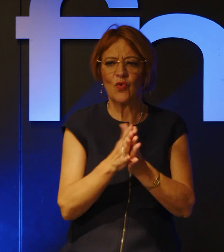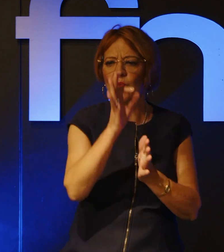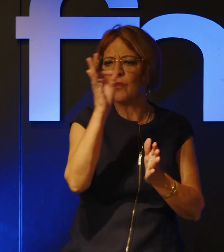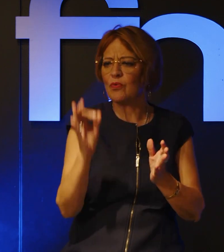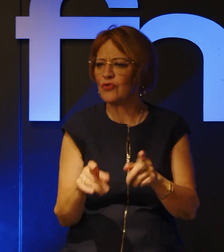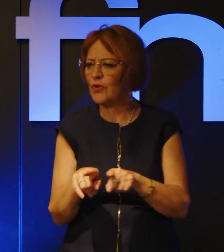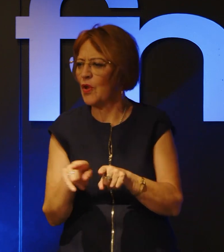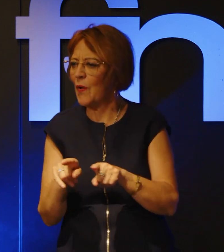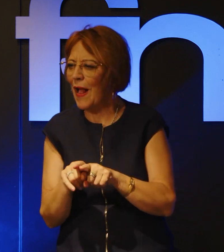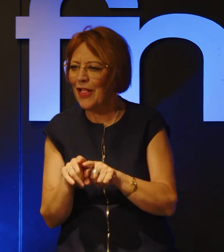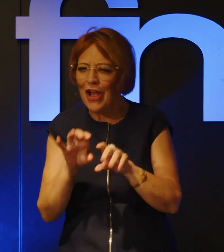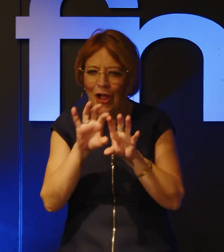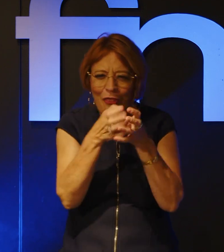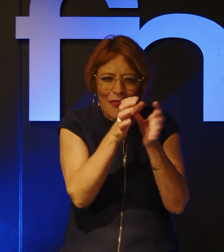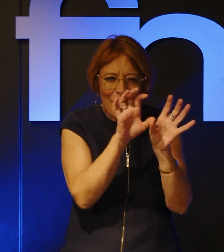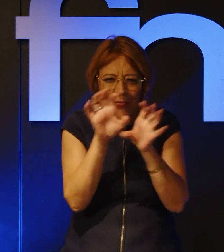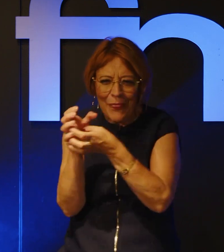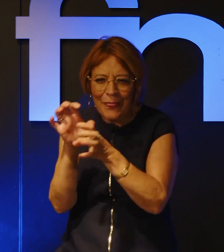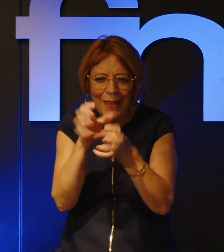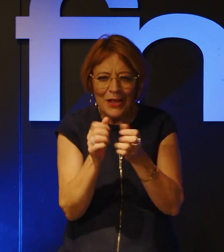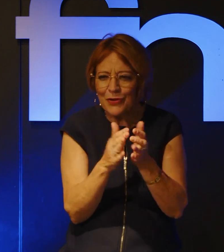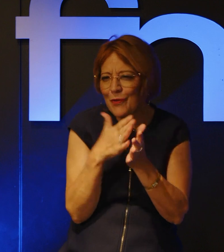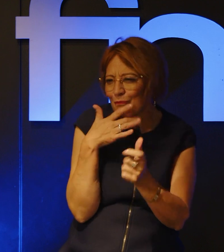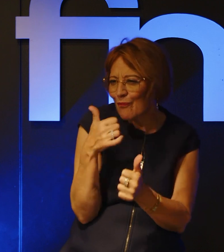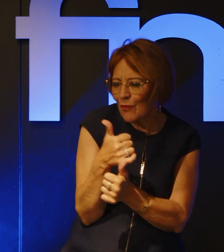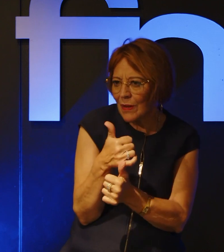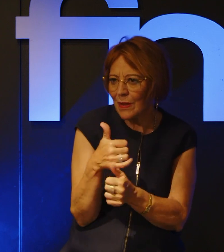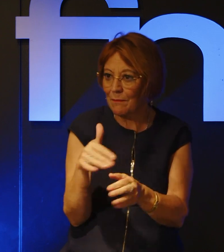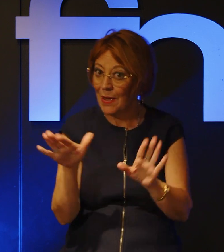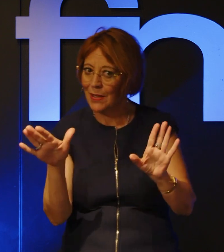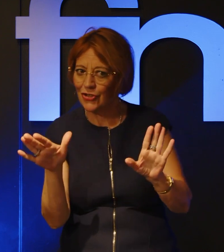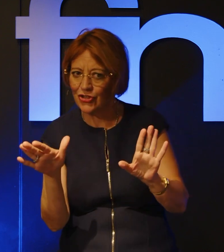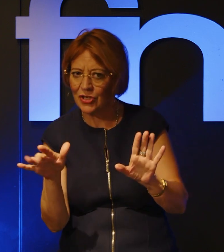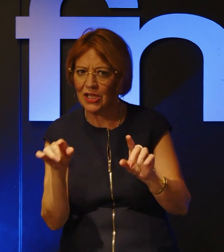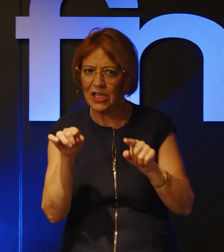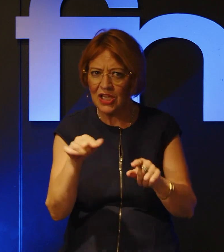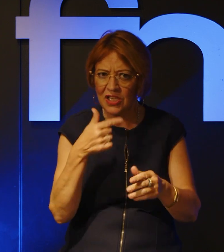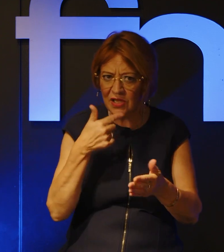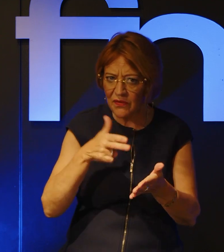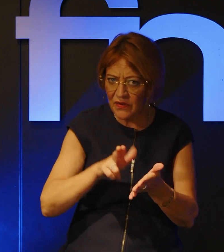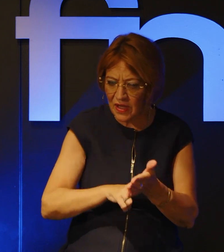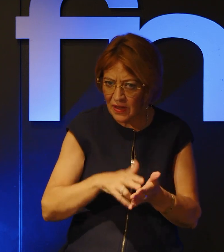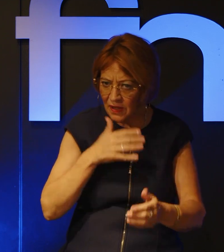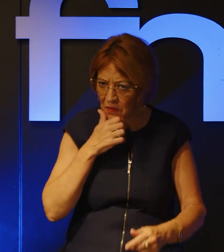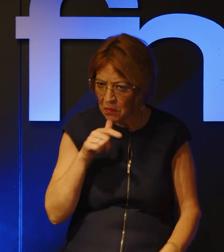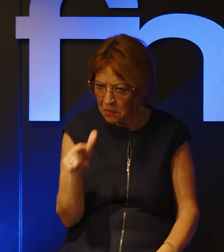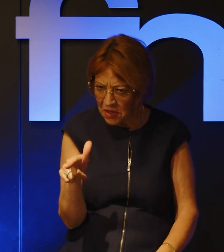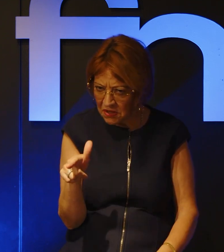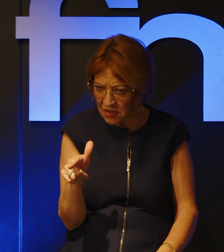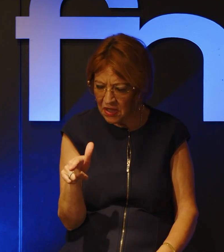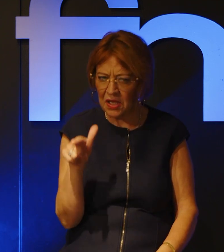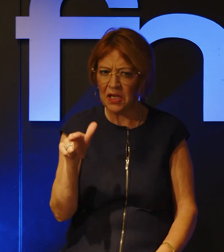eh redondinhos mas a questão coloca-se aqui de será isto verdadeira beleza será